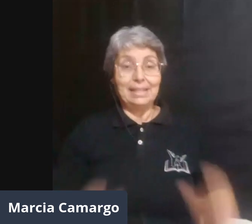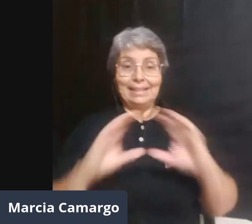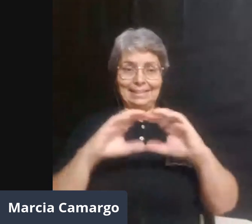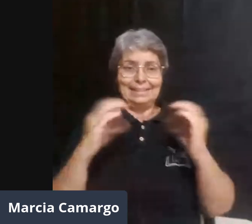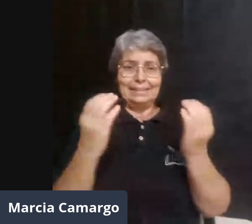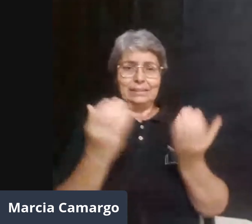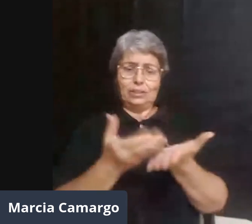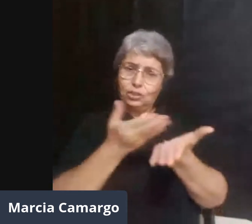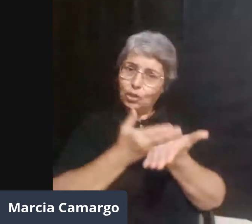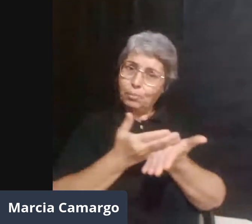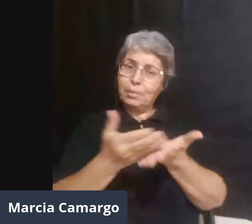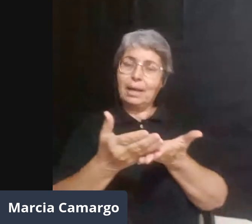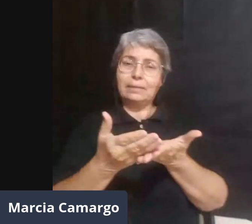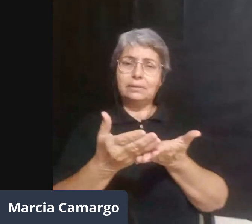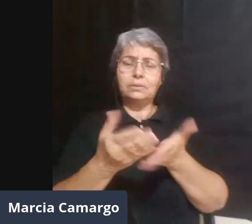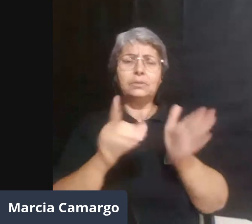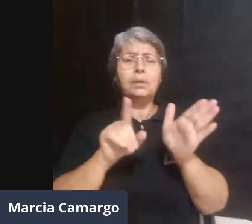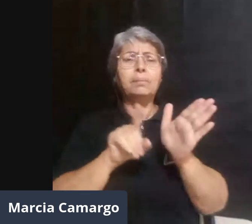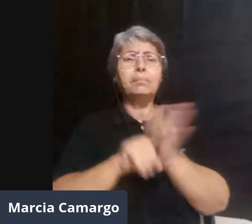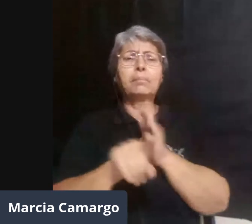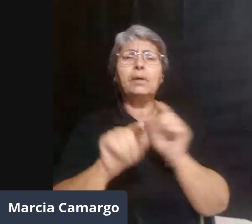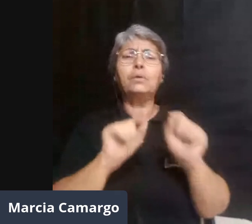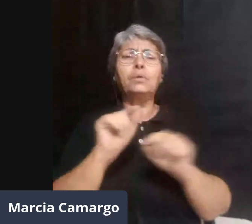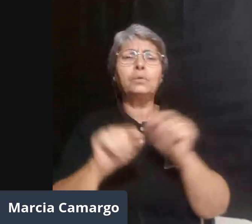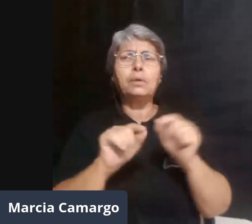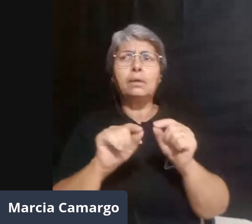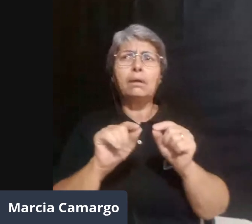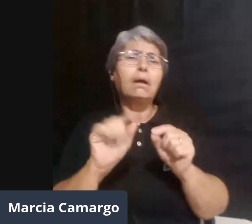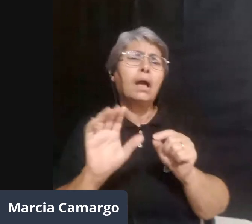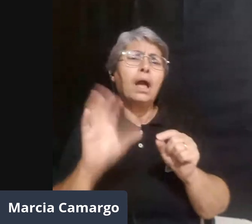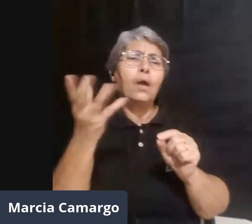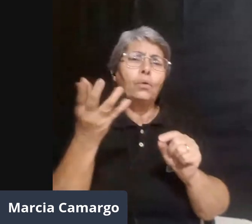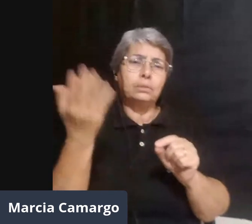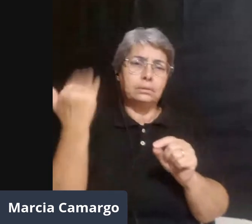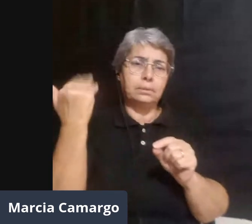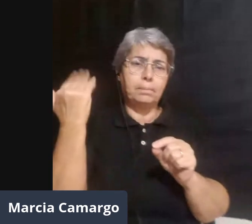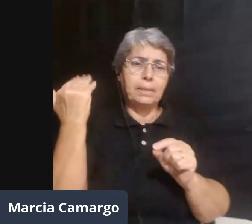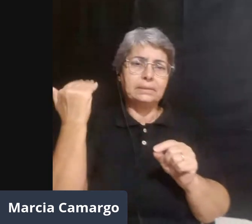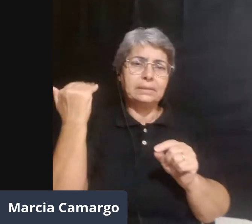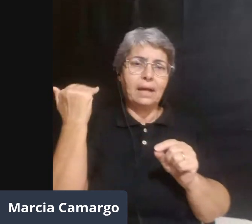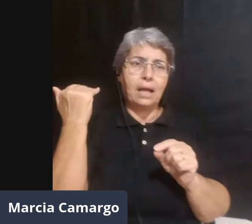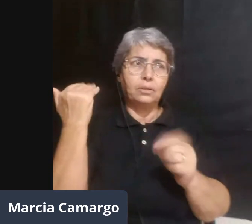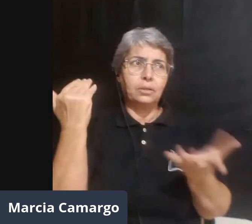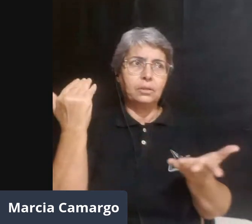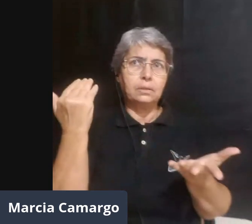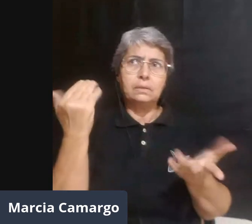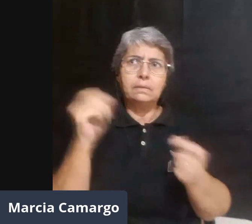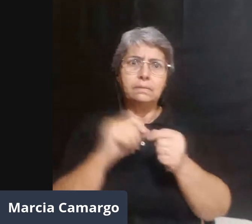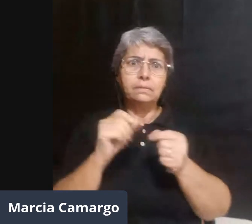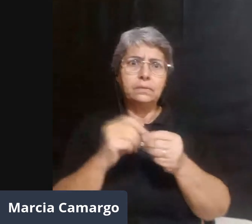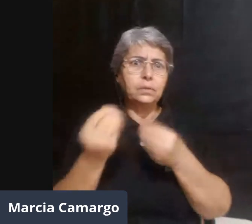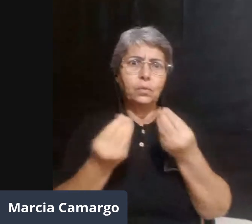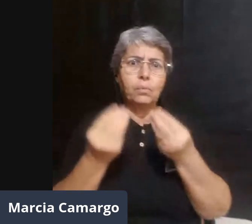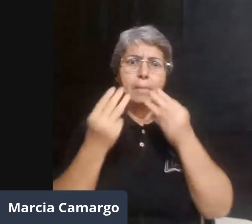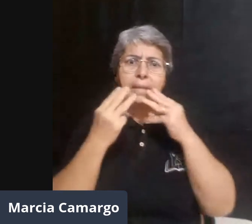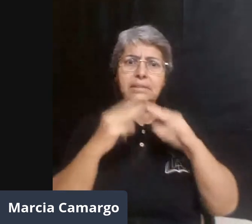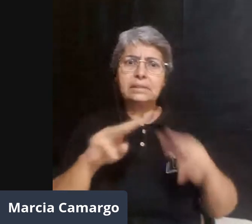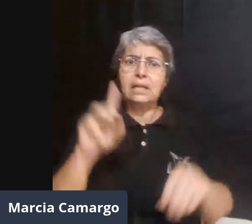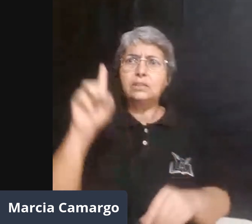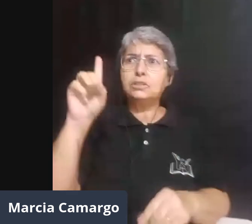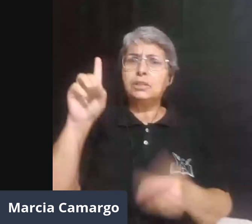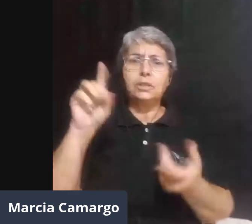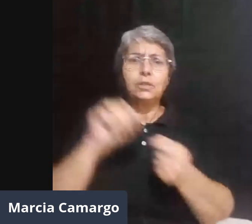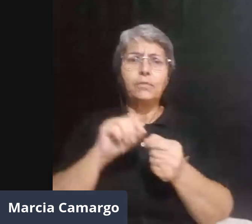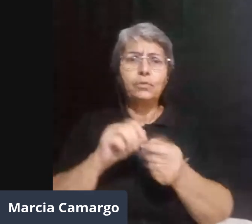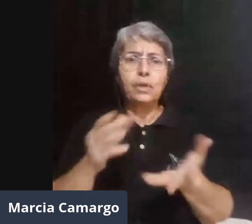a pergunta não será mais sobre o que aconteceu no passado, o que fizeram com a mensagem, mas a pergunta será o que